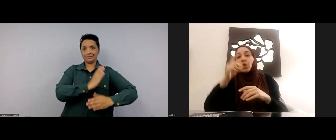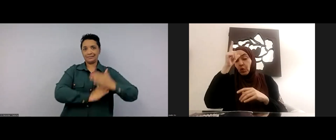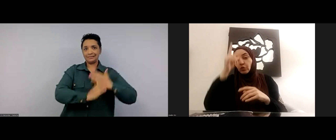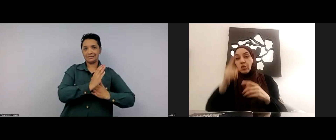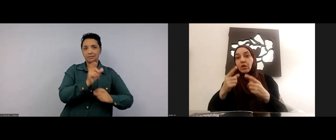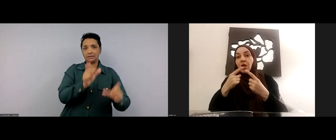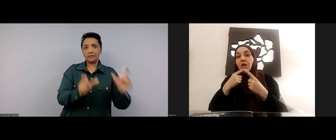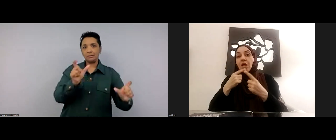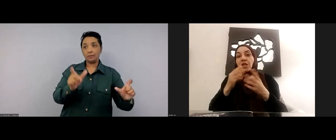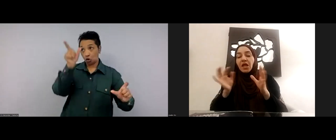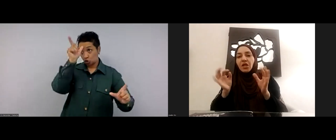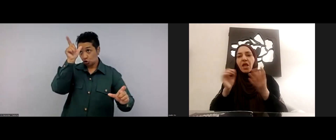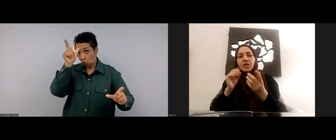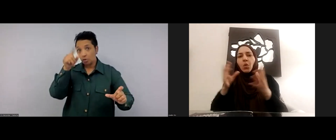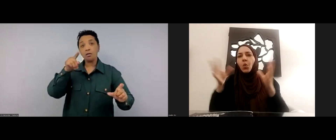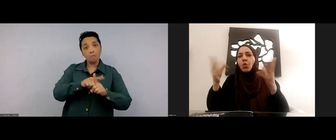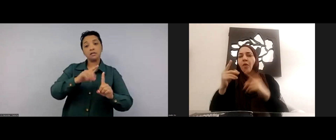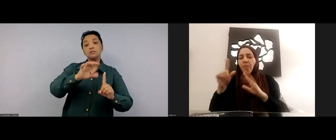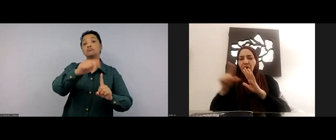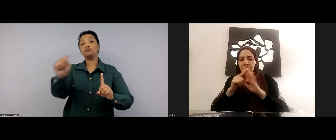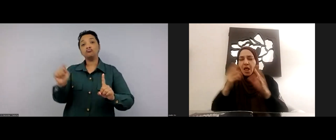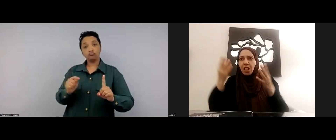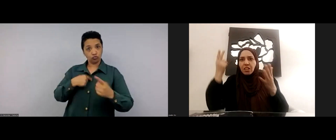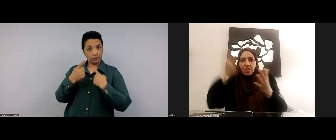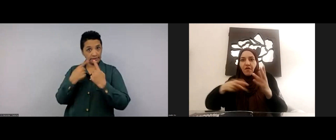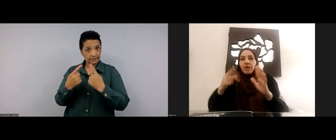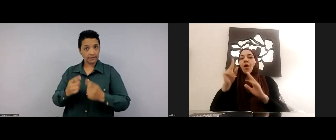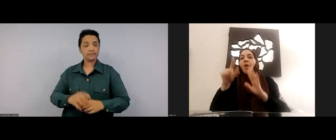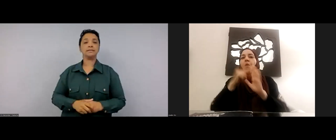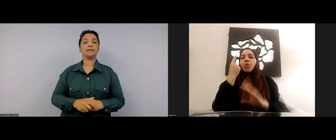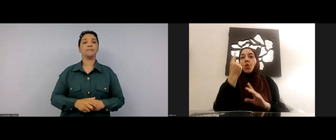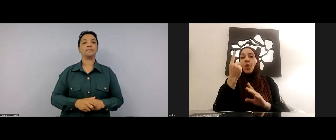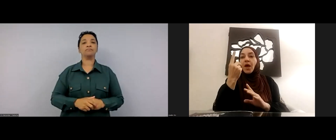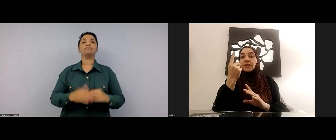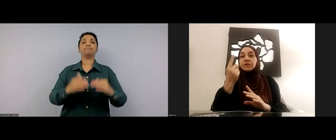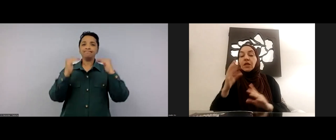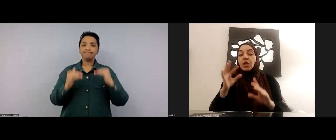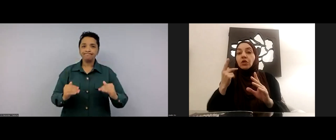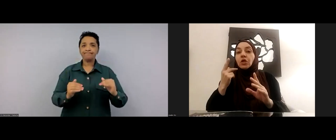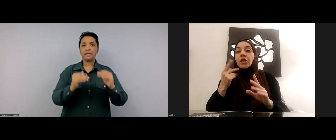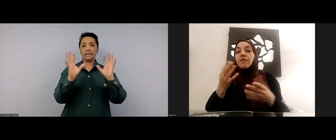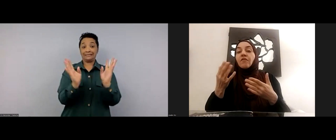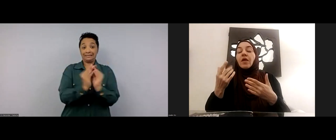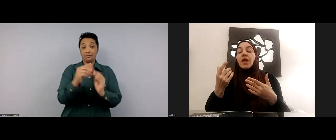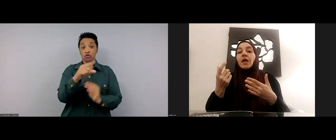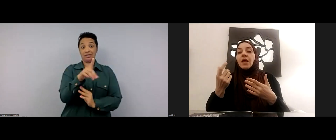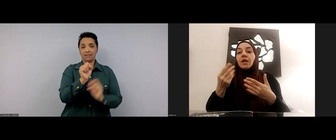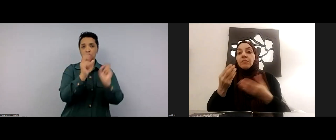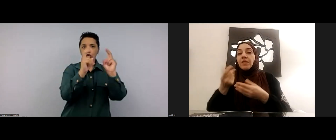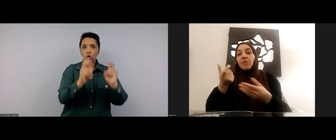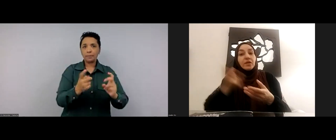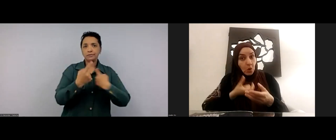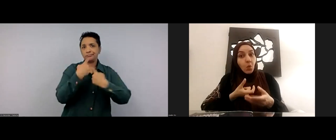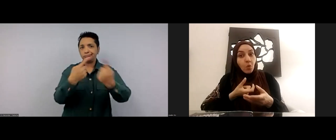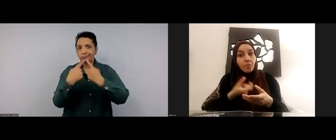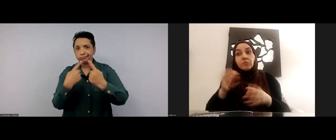بين Jordan or النقاط outside اللي of it. نقدمها We have looked والمشاورات into اللي the كانت topics تقوم بها of the الحكومات summit, and we have looked على الجهتين. into the